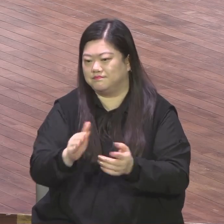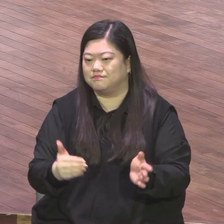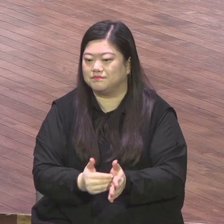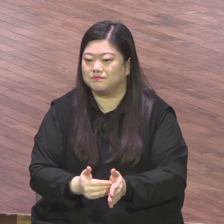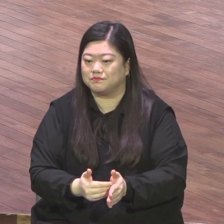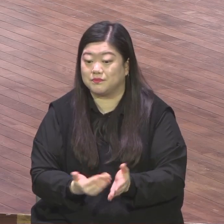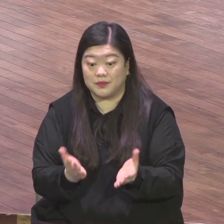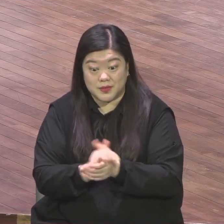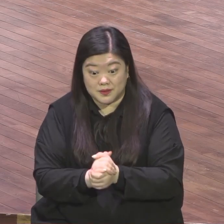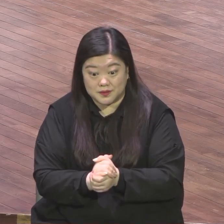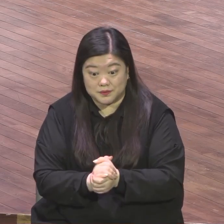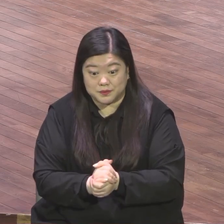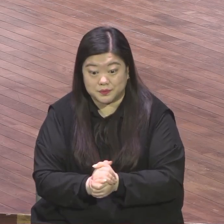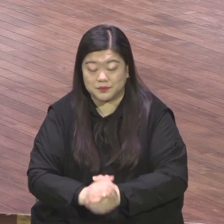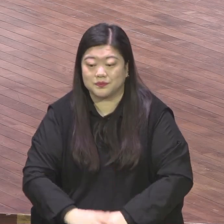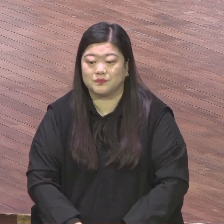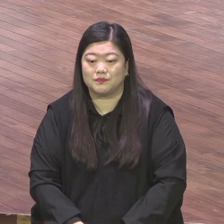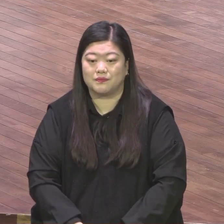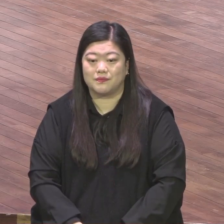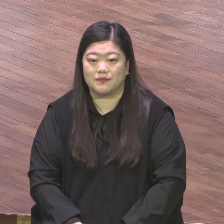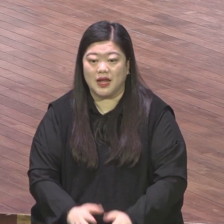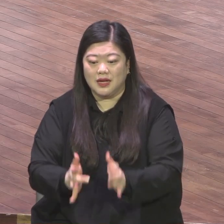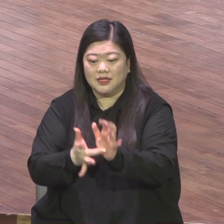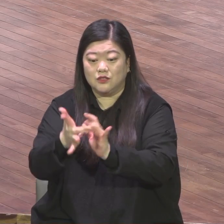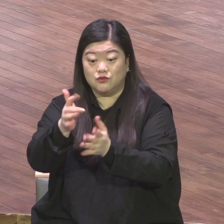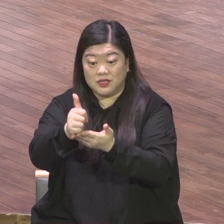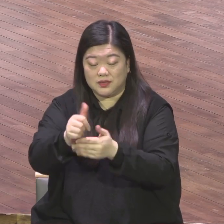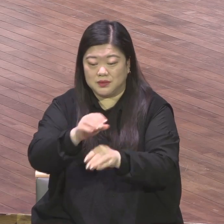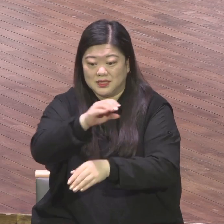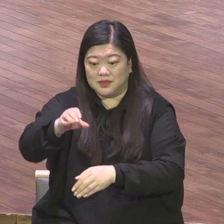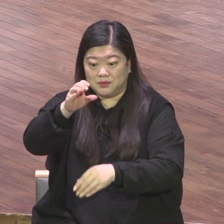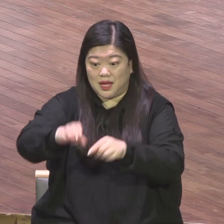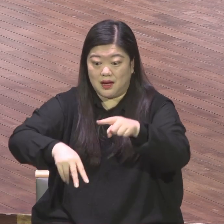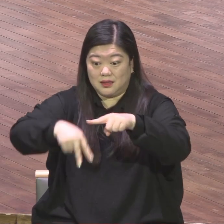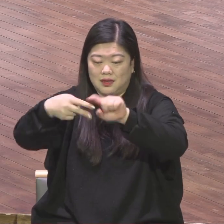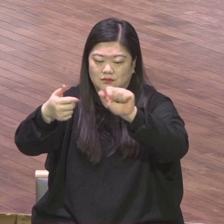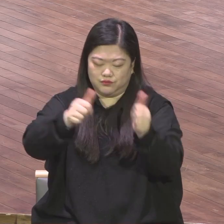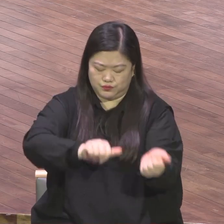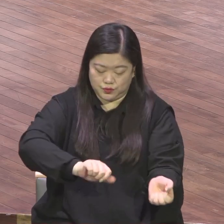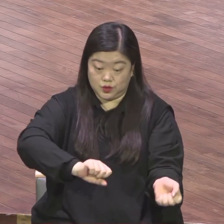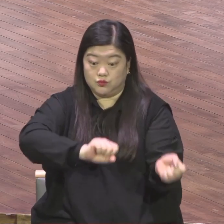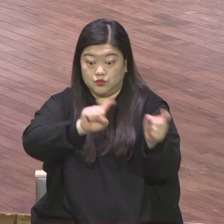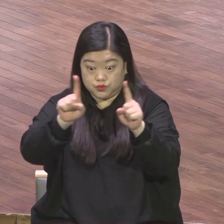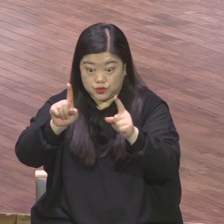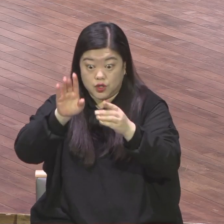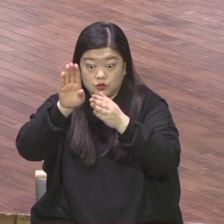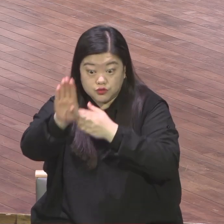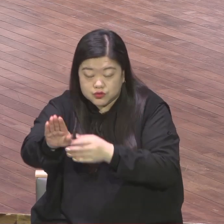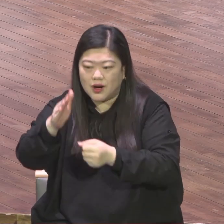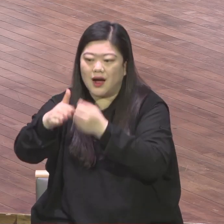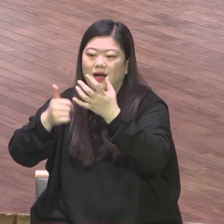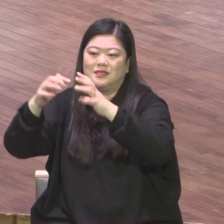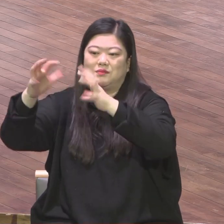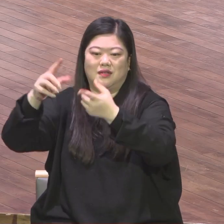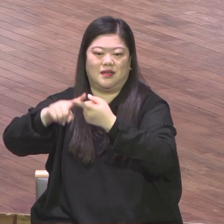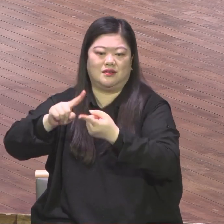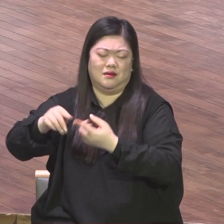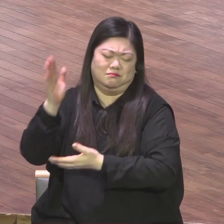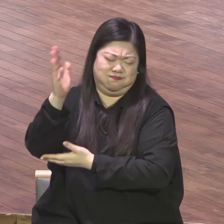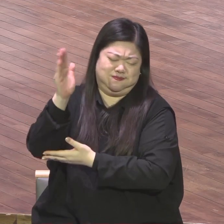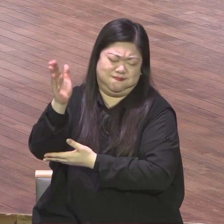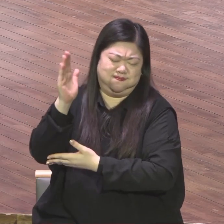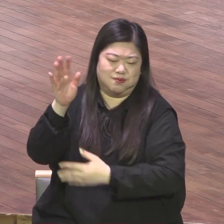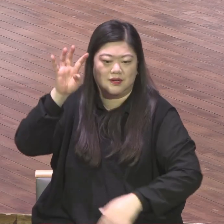것이다. 부활하신 예수님께서 40일 동안 하나님 나라 일을 말씀하셨어요. 하나님 나라 일을. 그리고